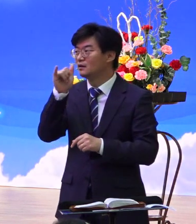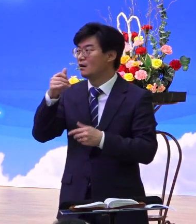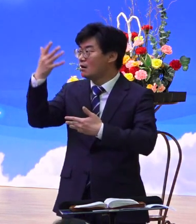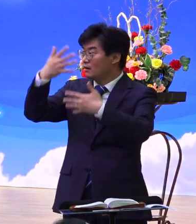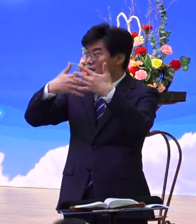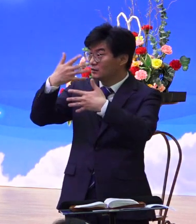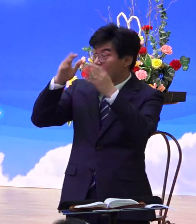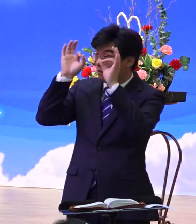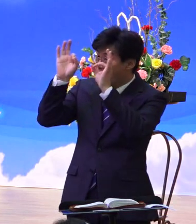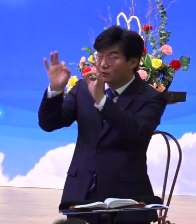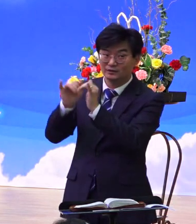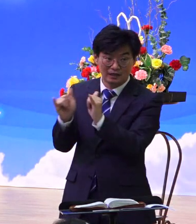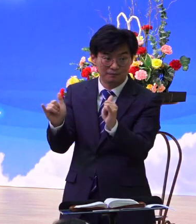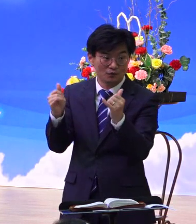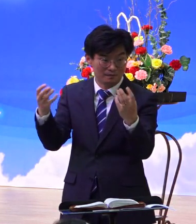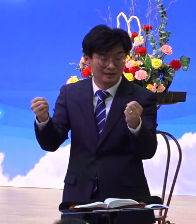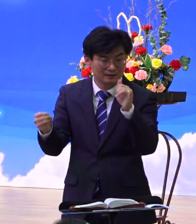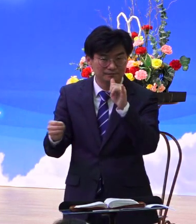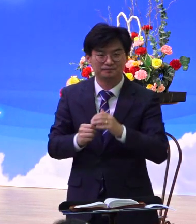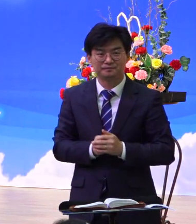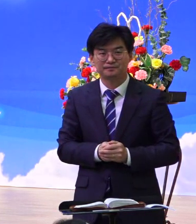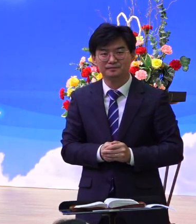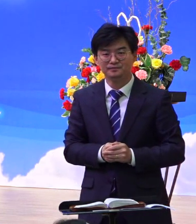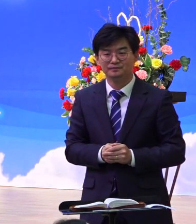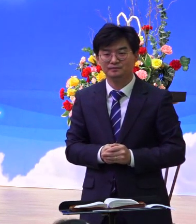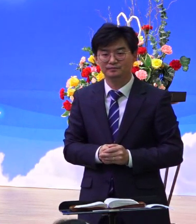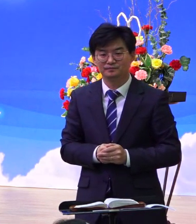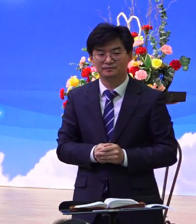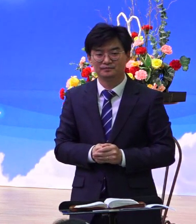영상으로 예배하는 우리 자녀분들,